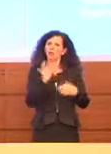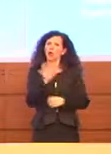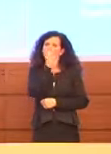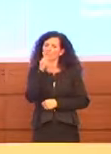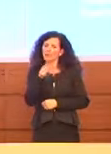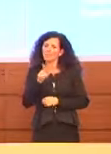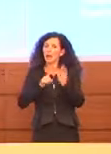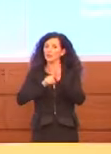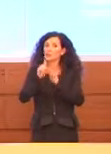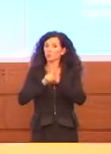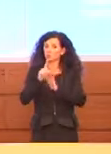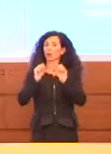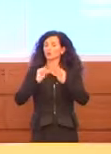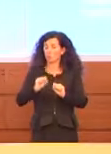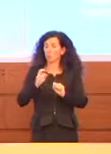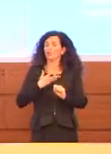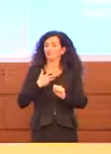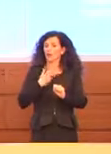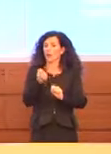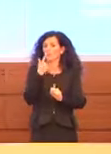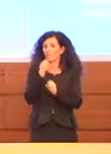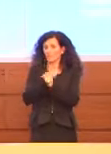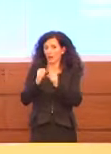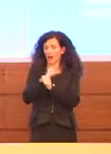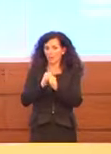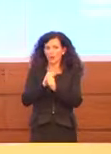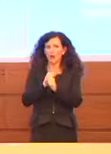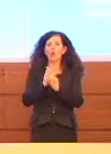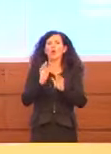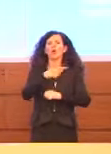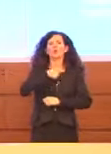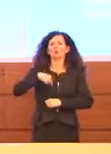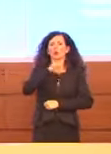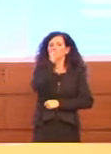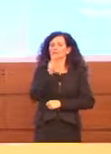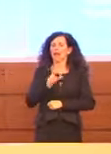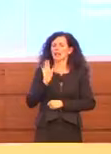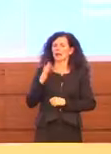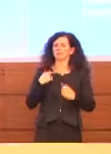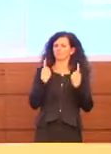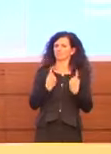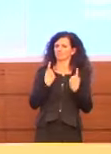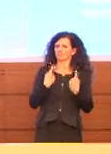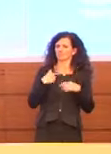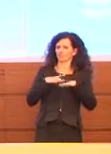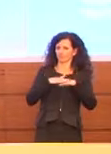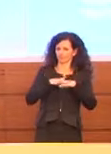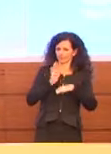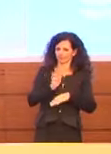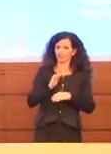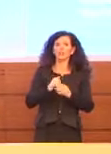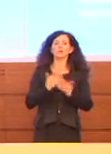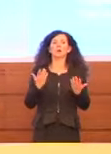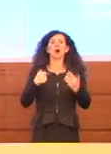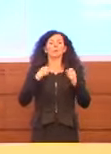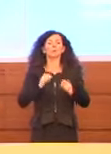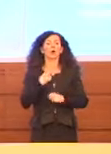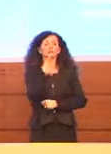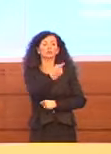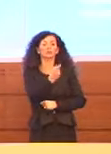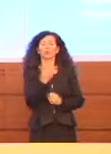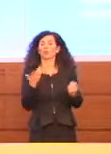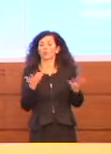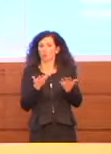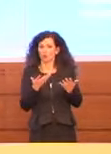sia qualcosa il nostro approccio più conservativo ma devo dire che probabilmente la maggior parte della risposta alla sua domanda sta